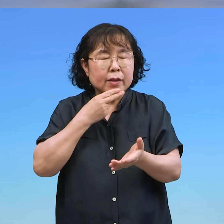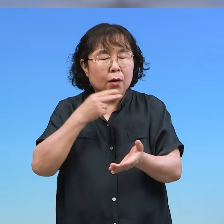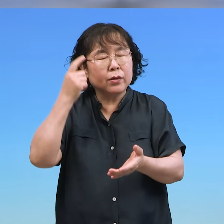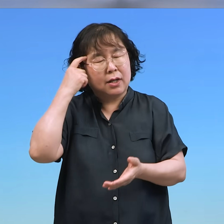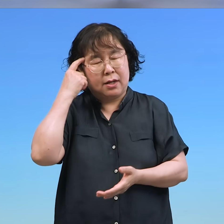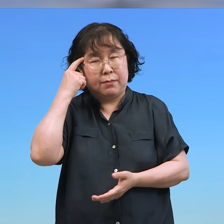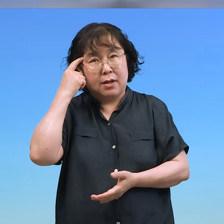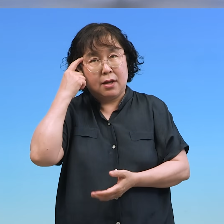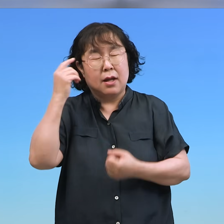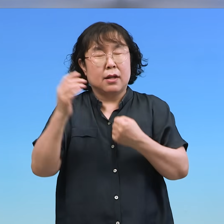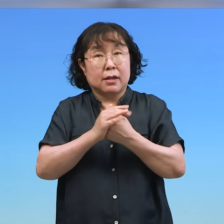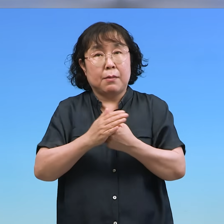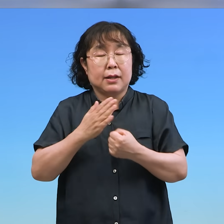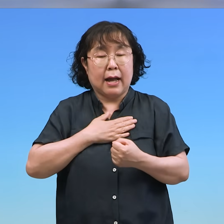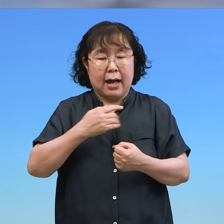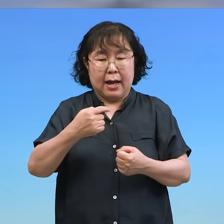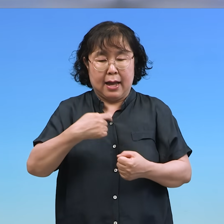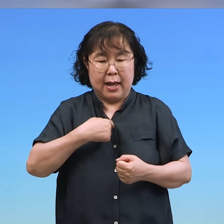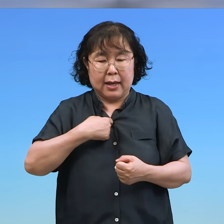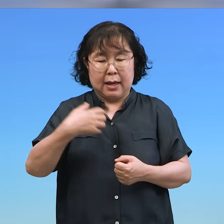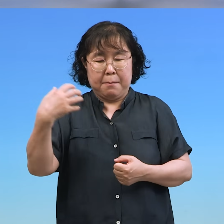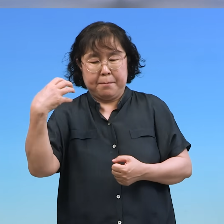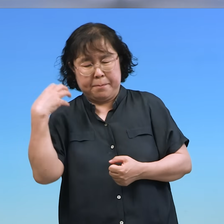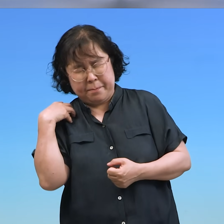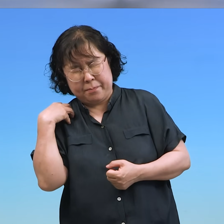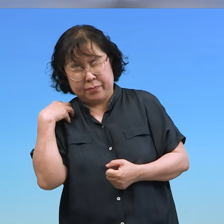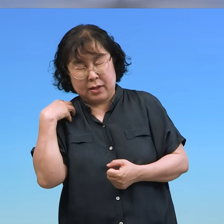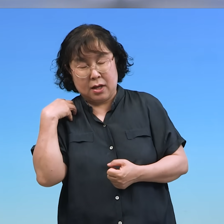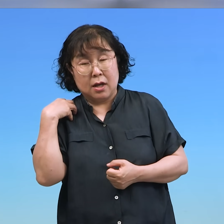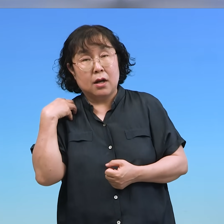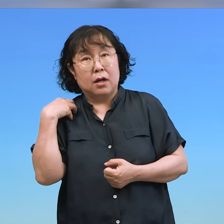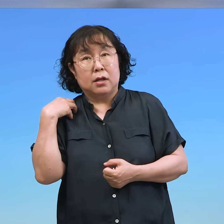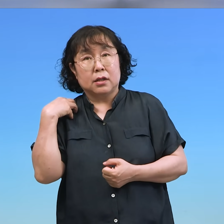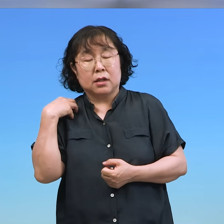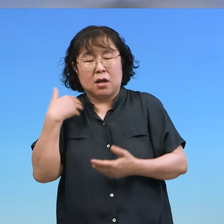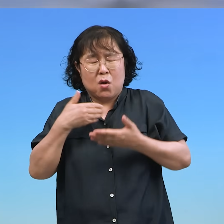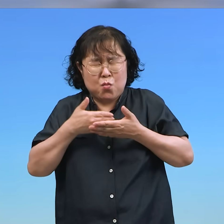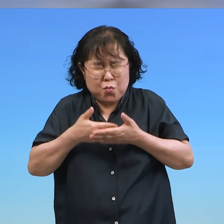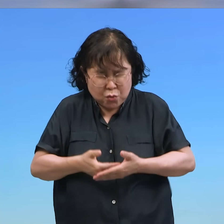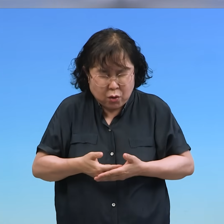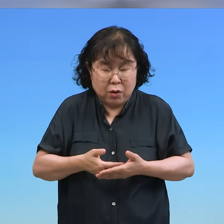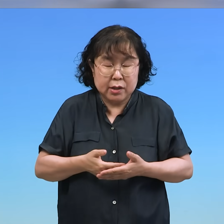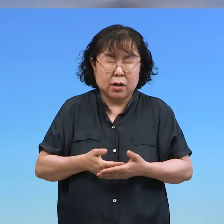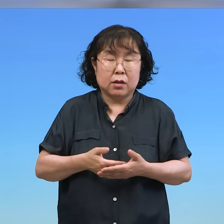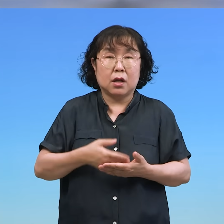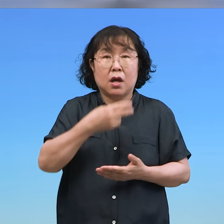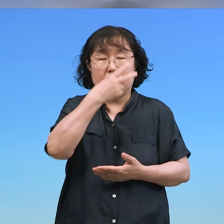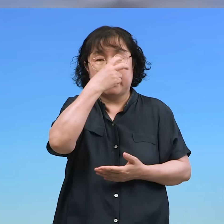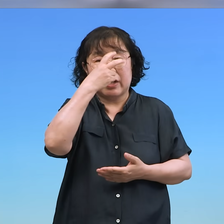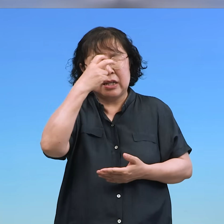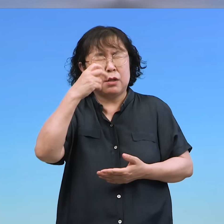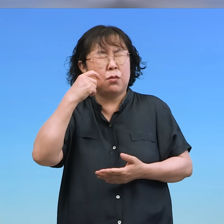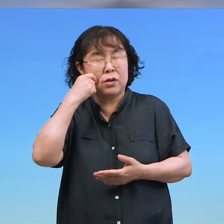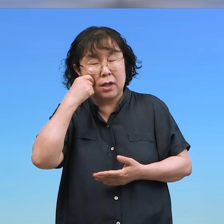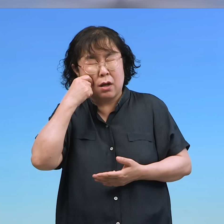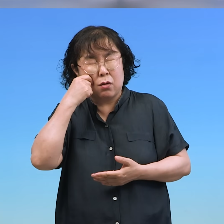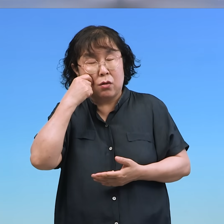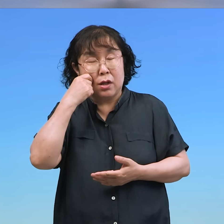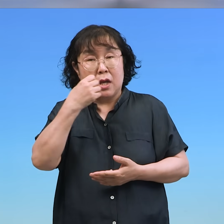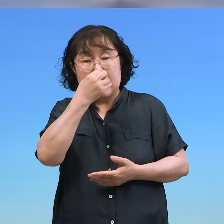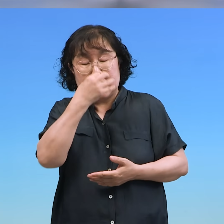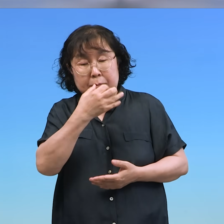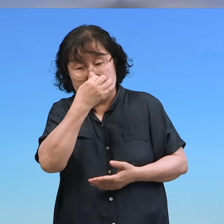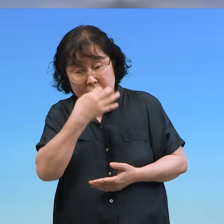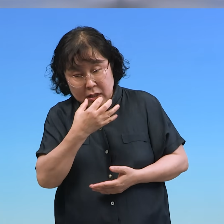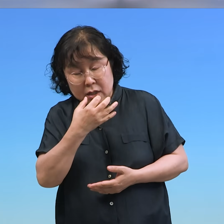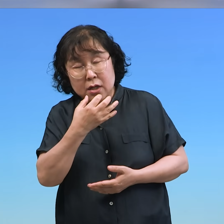제게 맡겨진 이 과업 때문에 불면증도 오고 뭐 단기적이지만 한 2, 3일, 3, 4일 지나면 또 하나님께서 또 만져주시고 하기